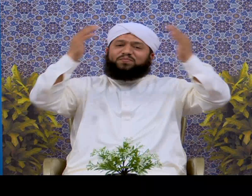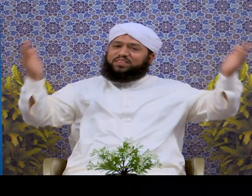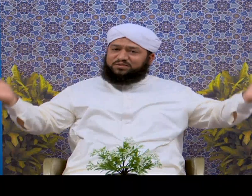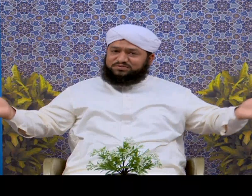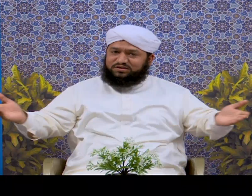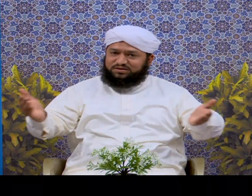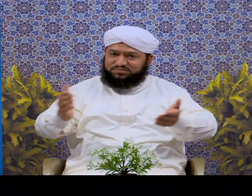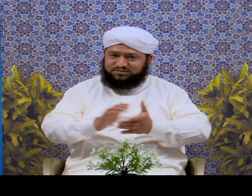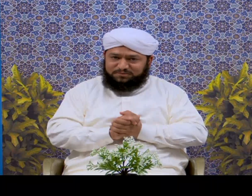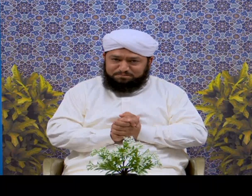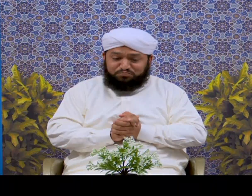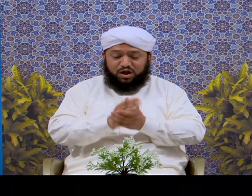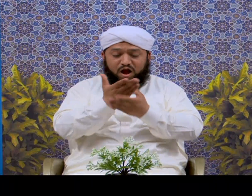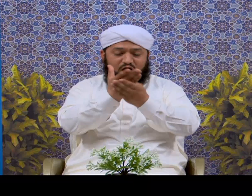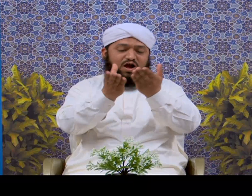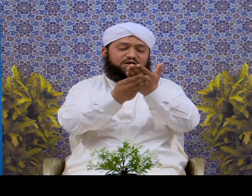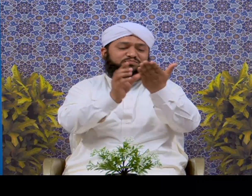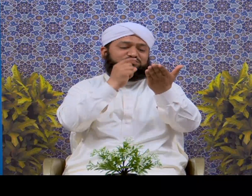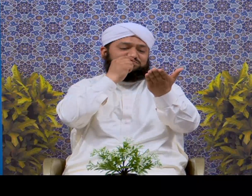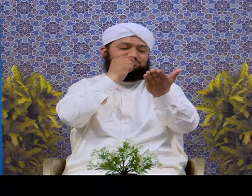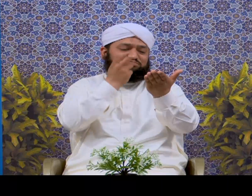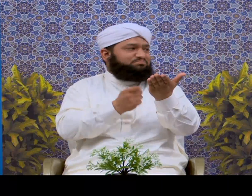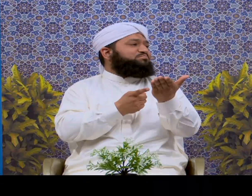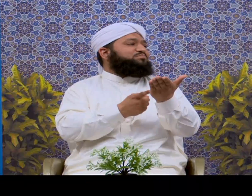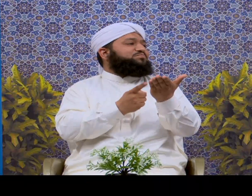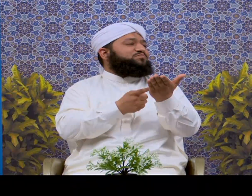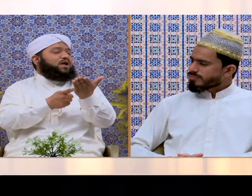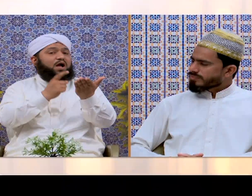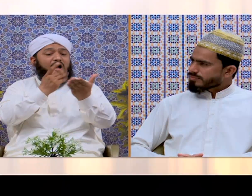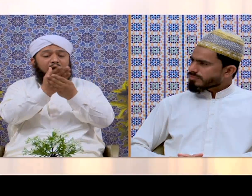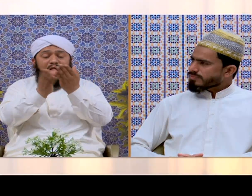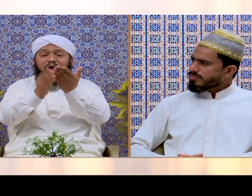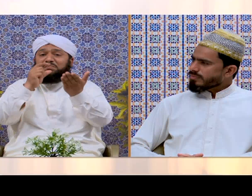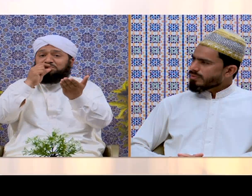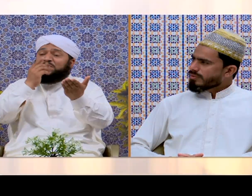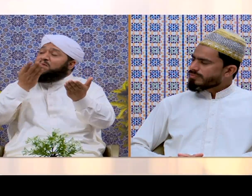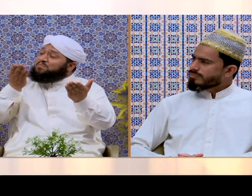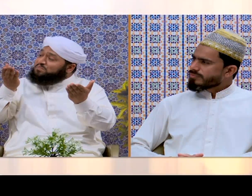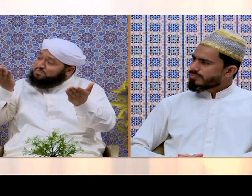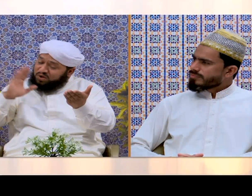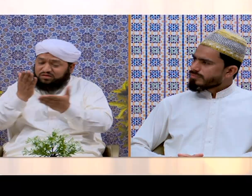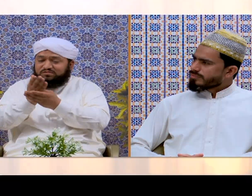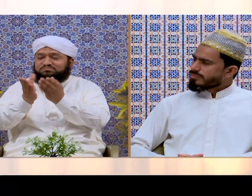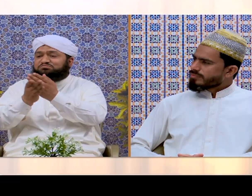وصحبہ وسلم۔ ہاتھوں کا روزہ یہ ہے کہ جب بھی ہاتھ اٹھیں صرف نیک کاموں کے لیے